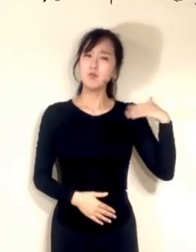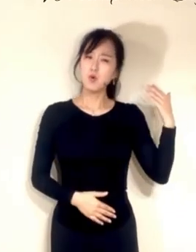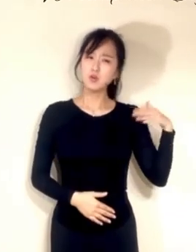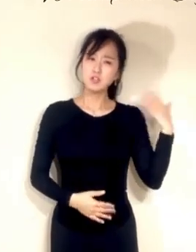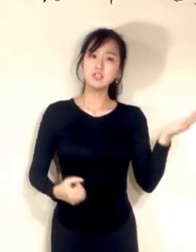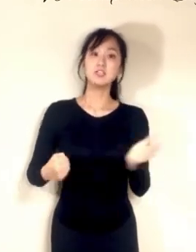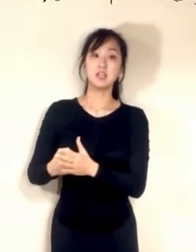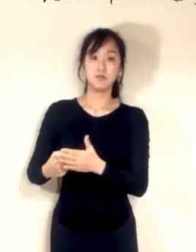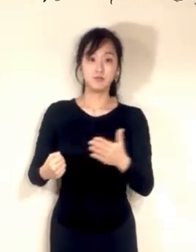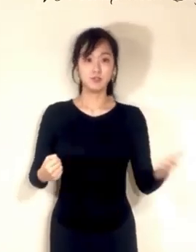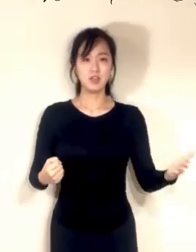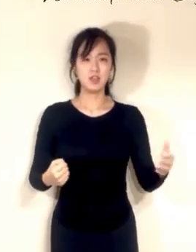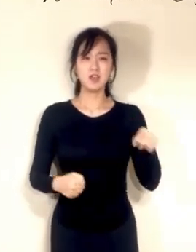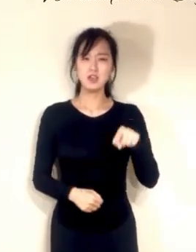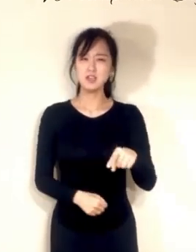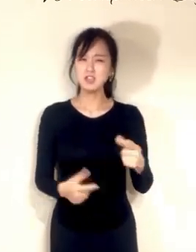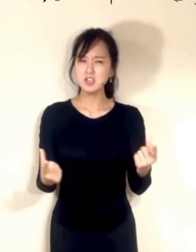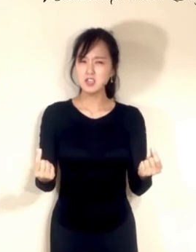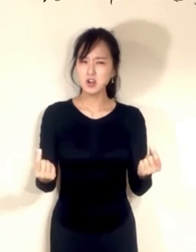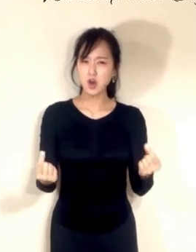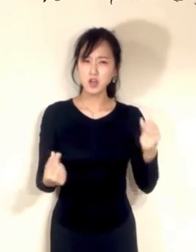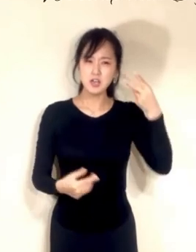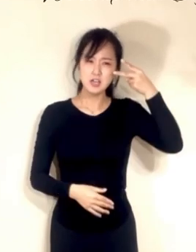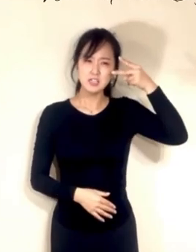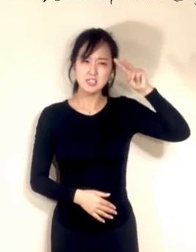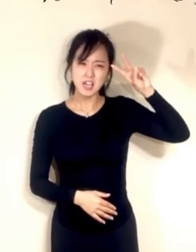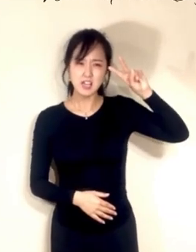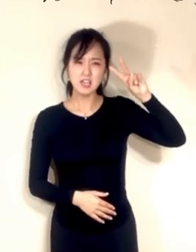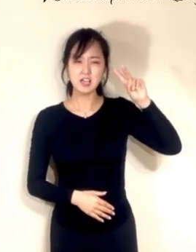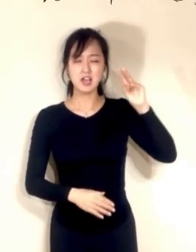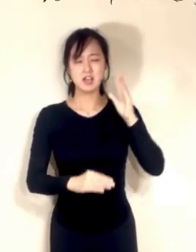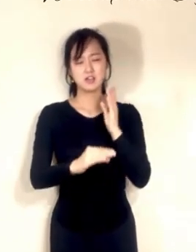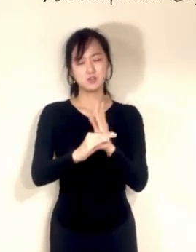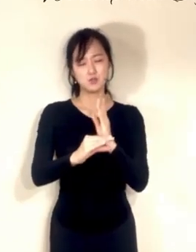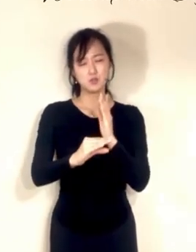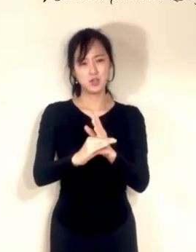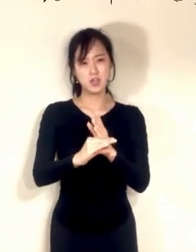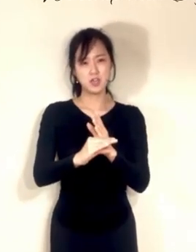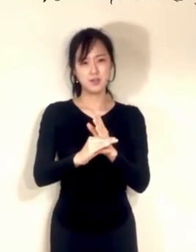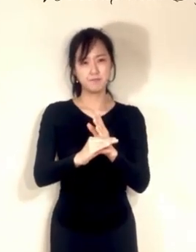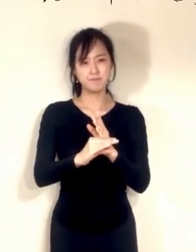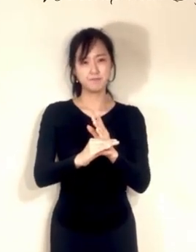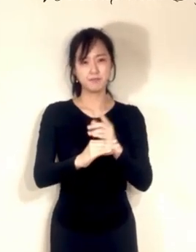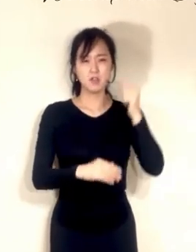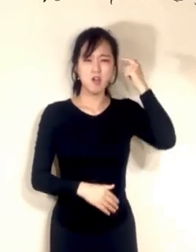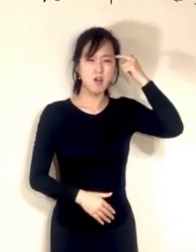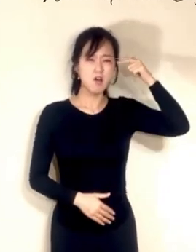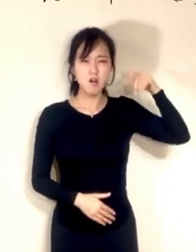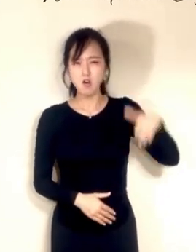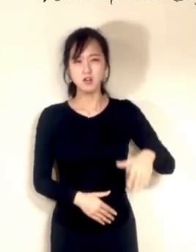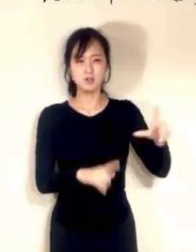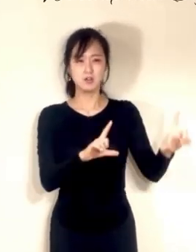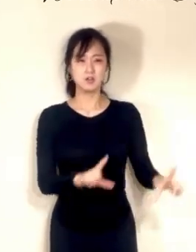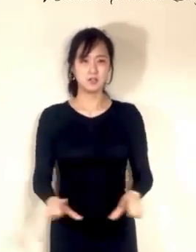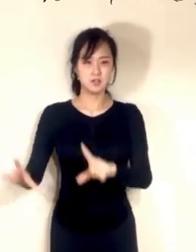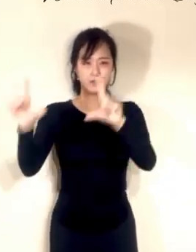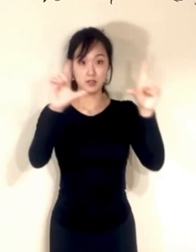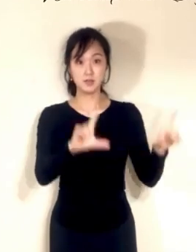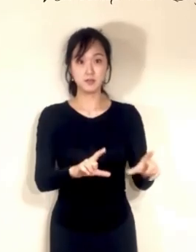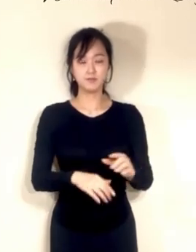일을 모르기에 이런 착각 속에 어리석은 모습으로 살아가는